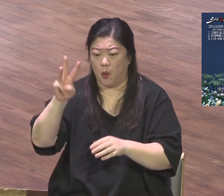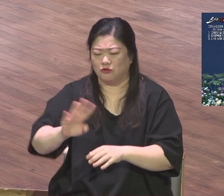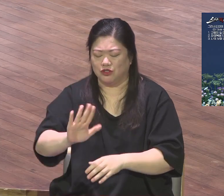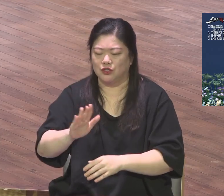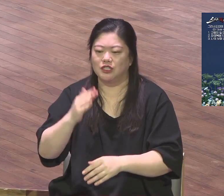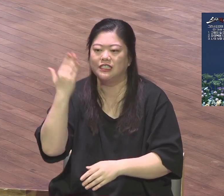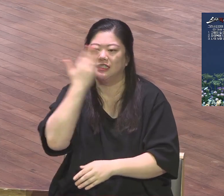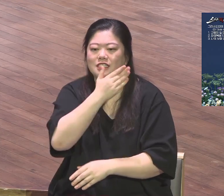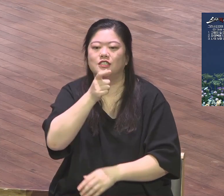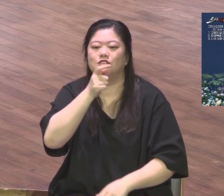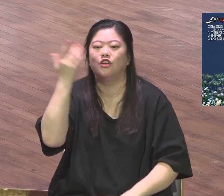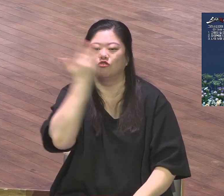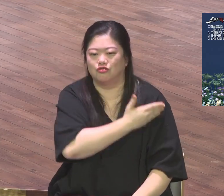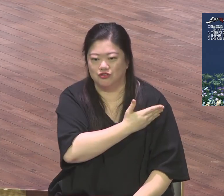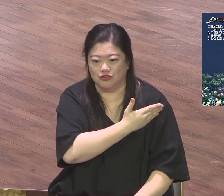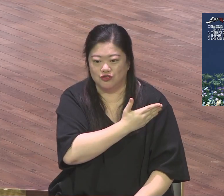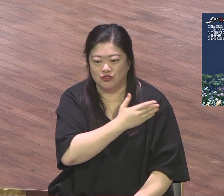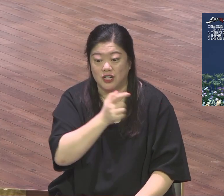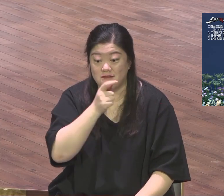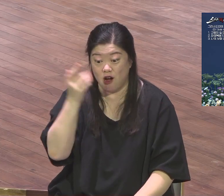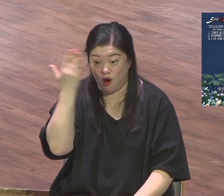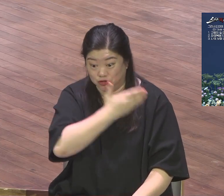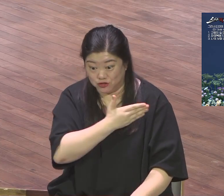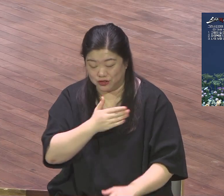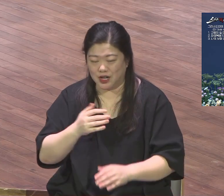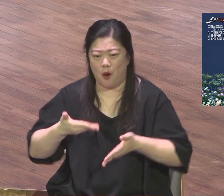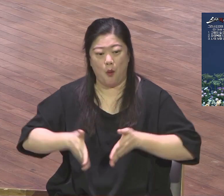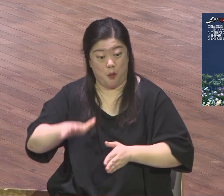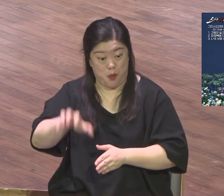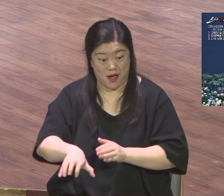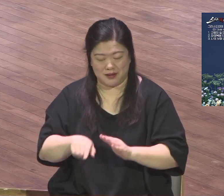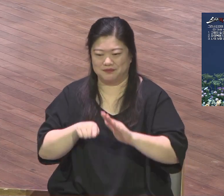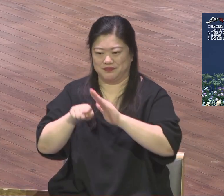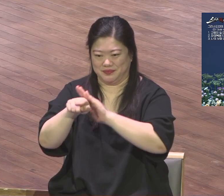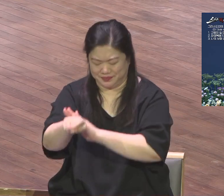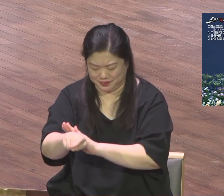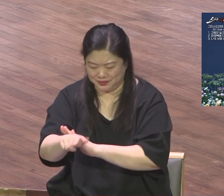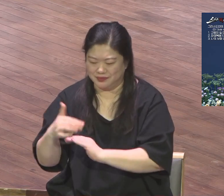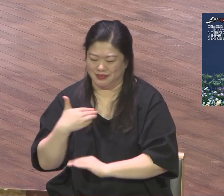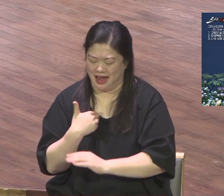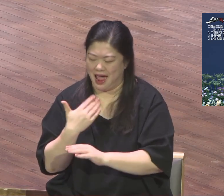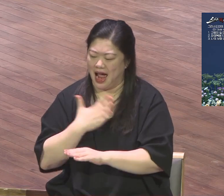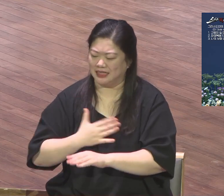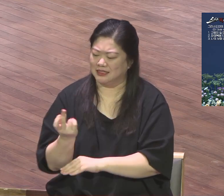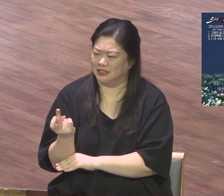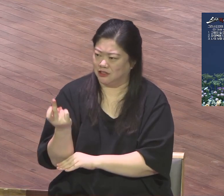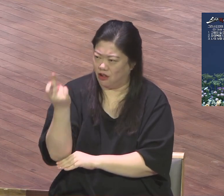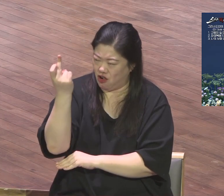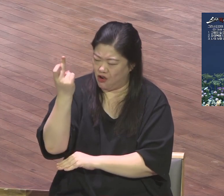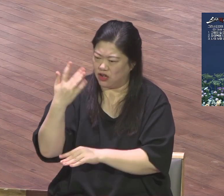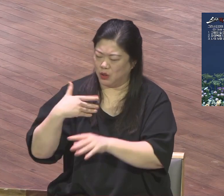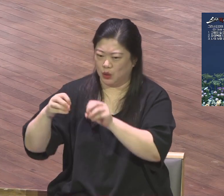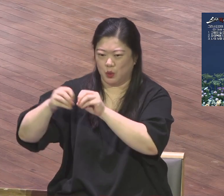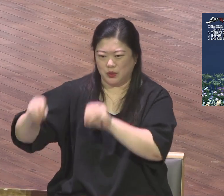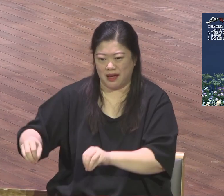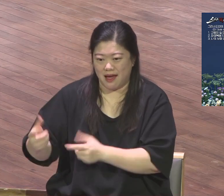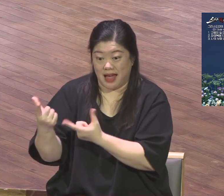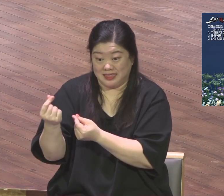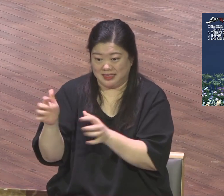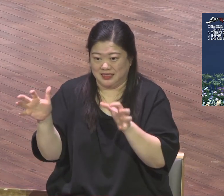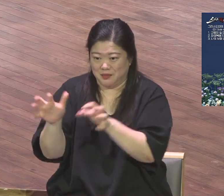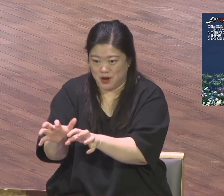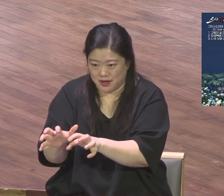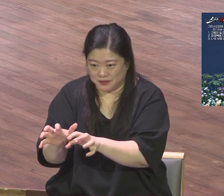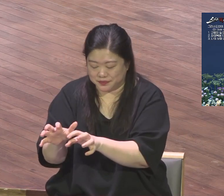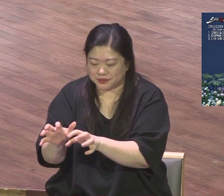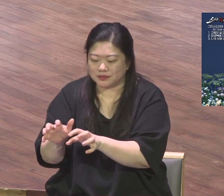내려가서 개척교회 전도사 일을 시작을 했는데요. 1979년에 거기에 들어가서 이렇게 교회